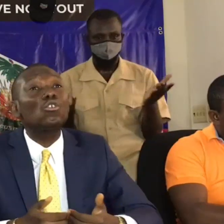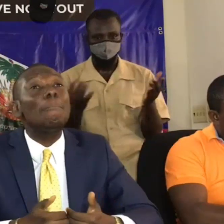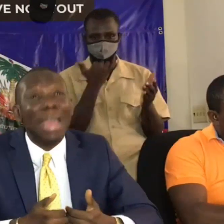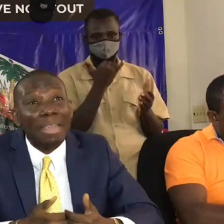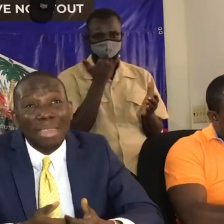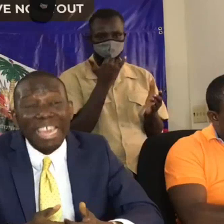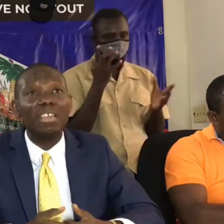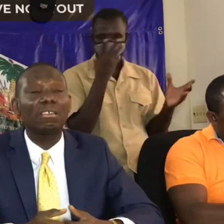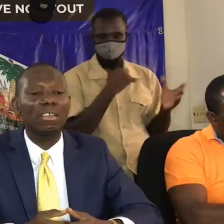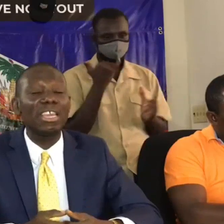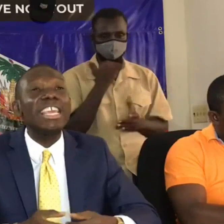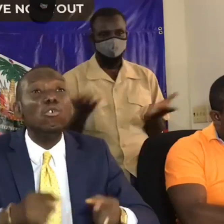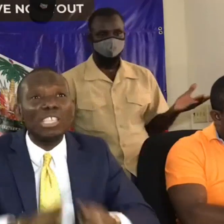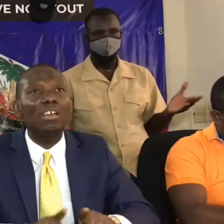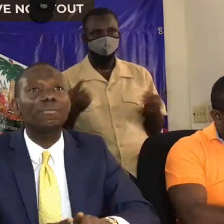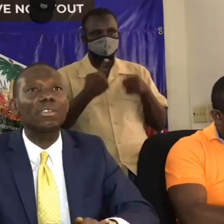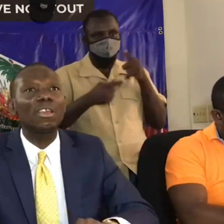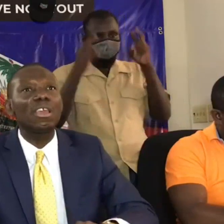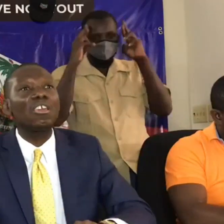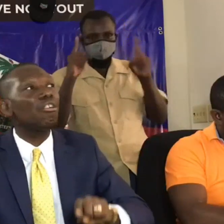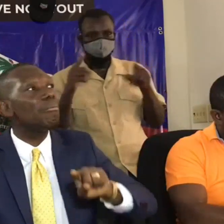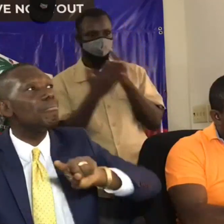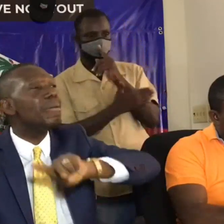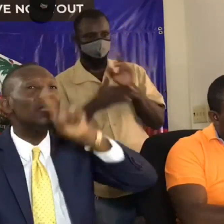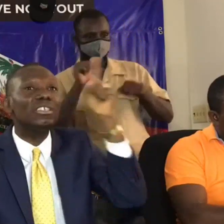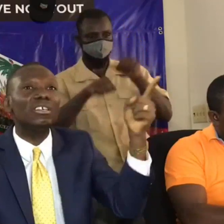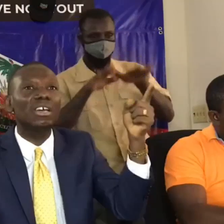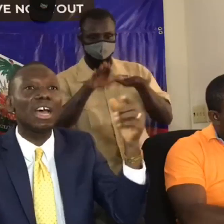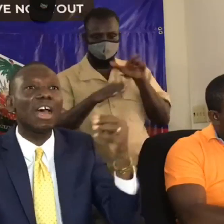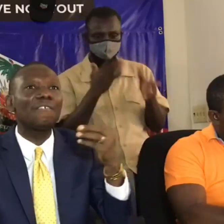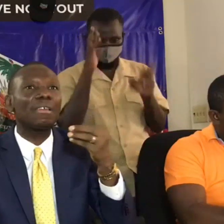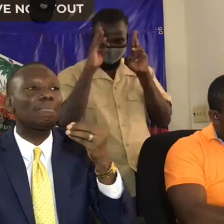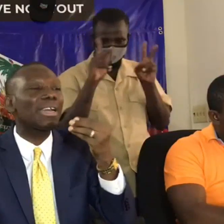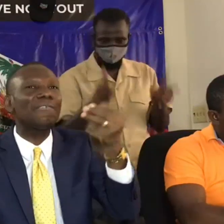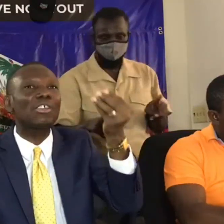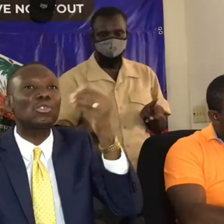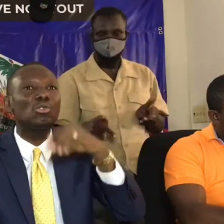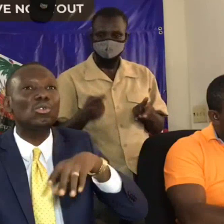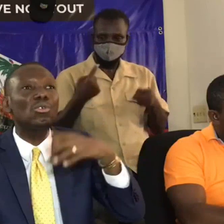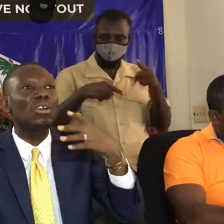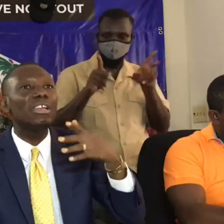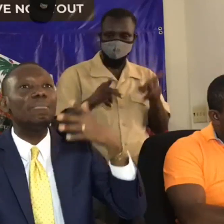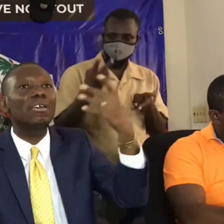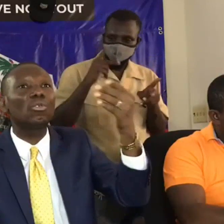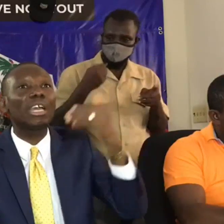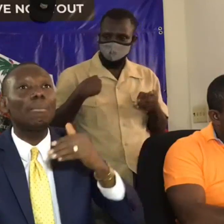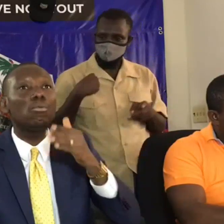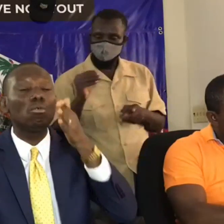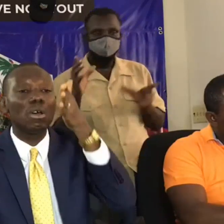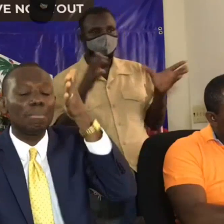politiques sont bel et bien innocents et que même gens avec privation,